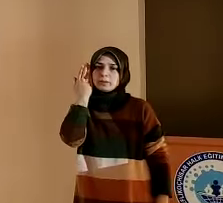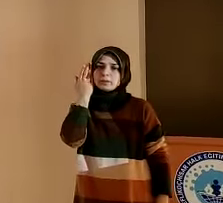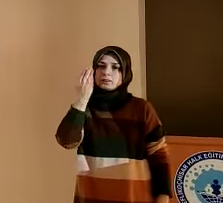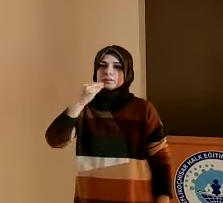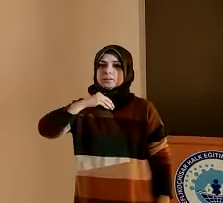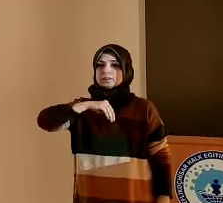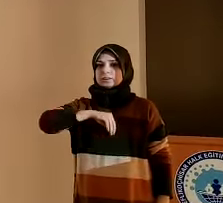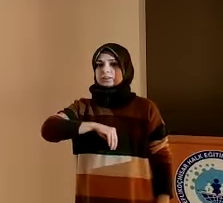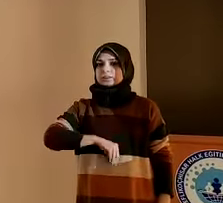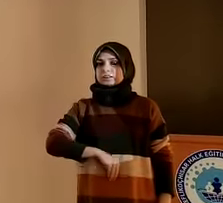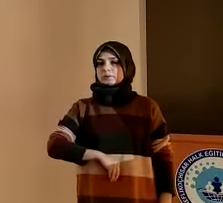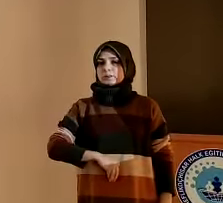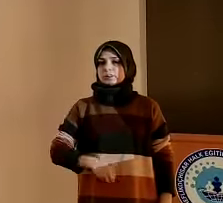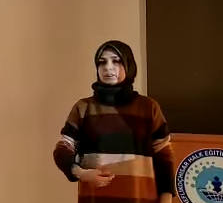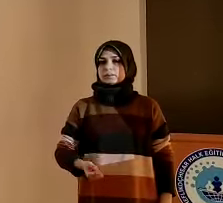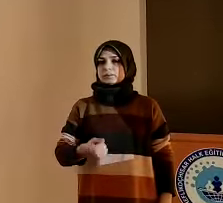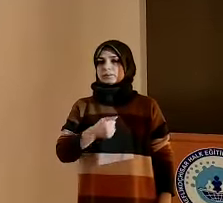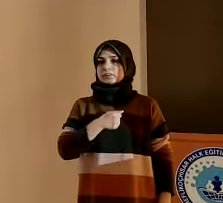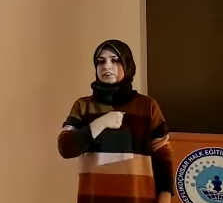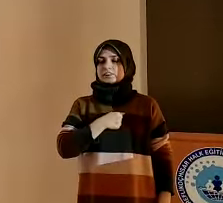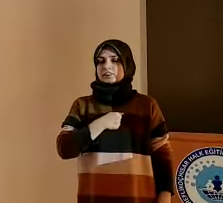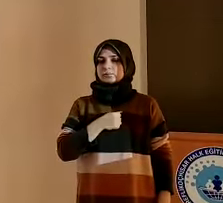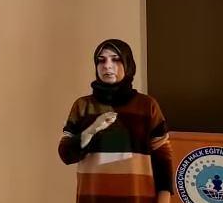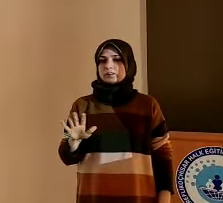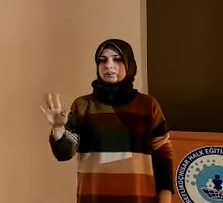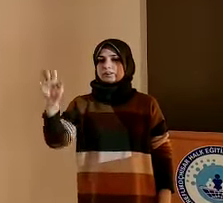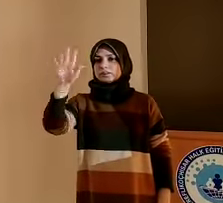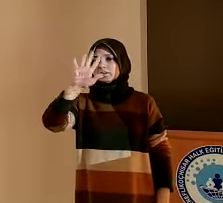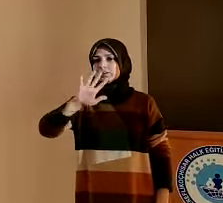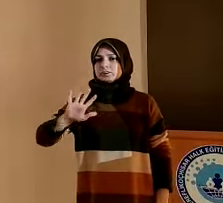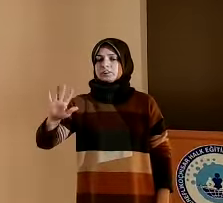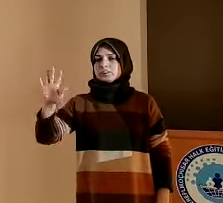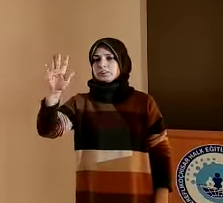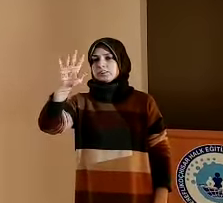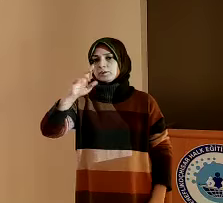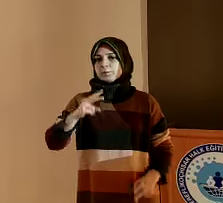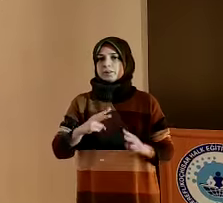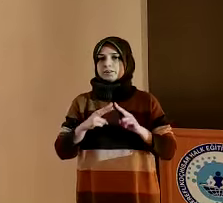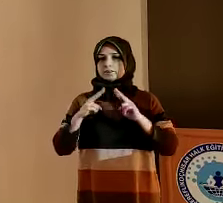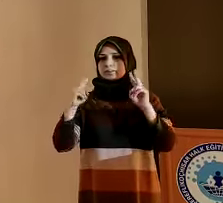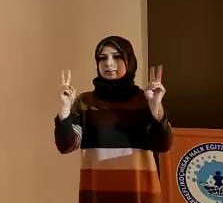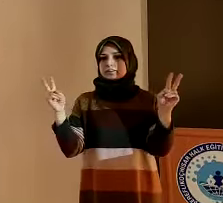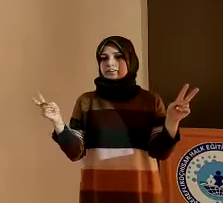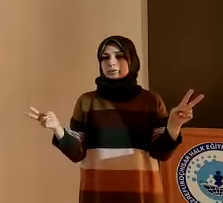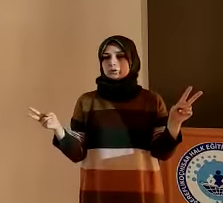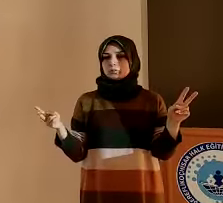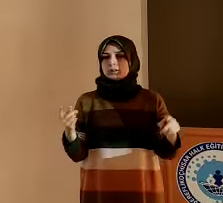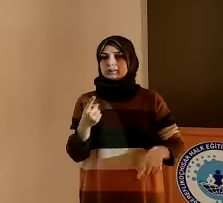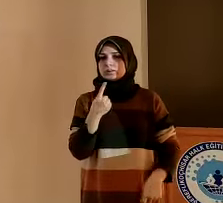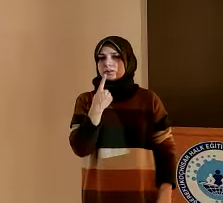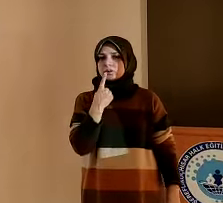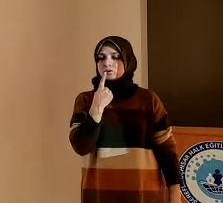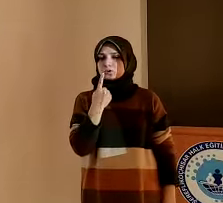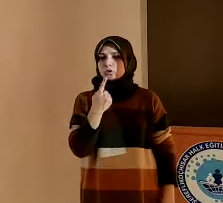seyretmek, sezmek, sıkılmak, silmek, sır olmak,